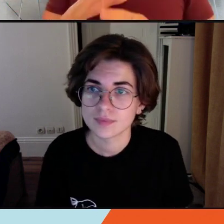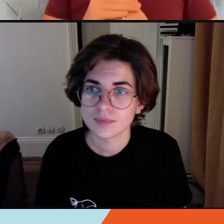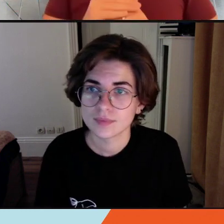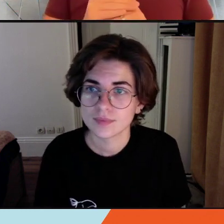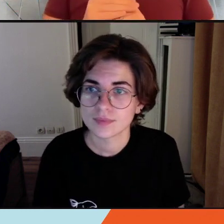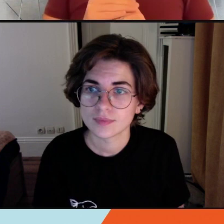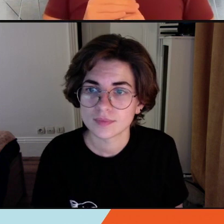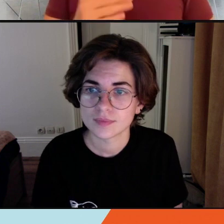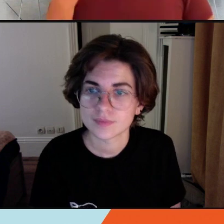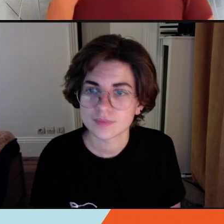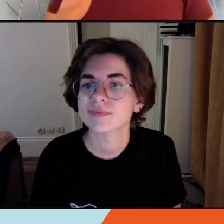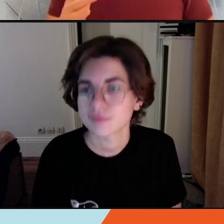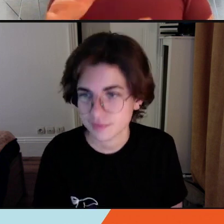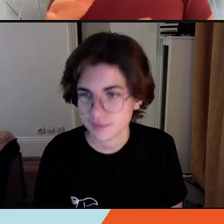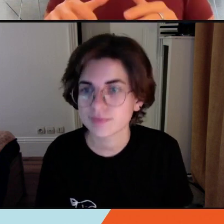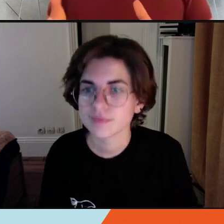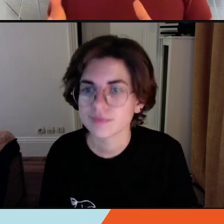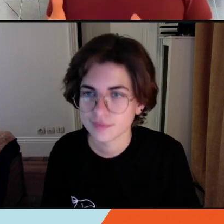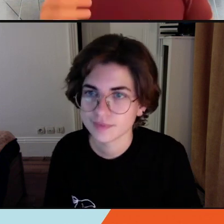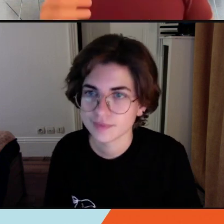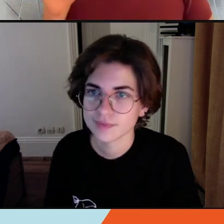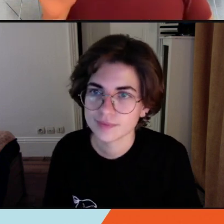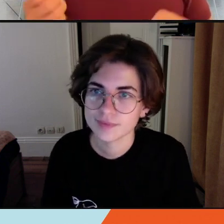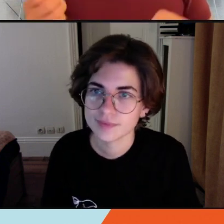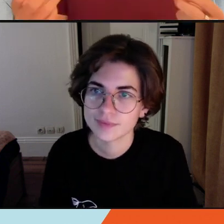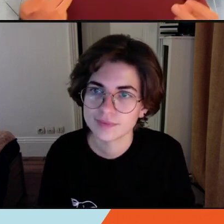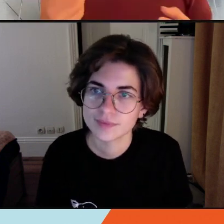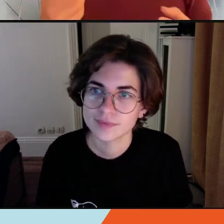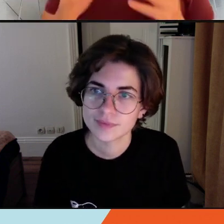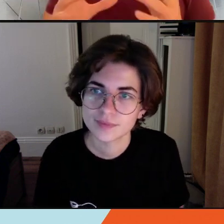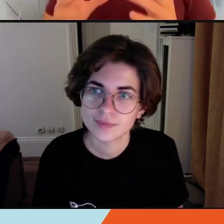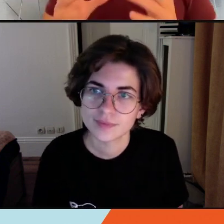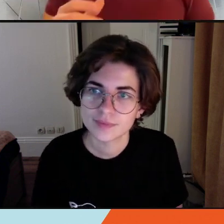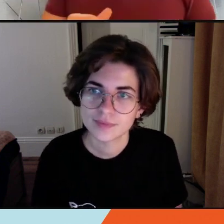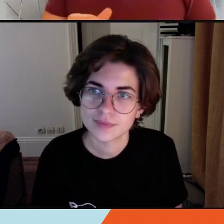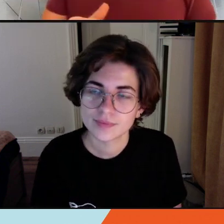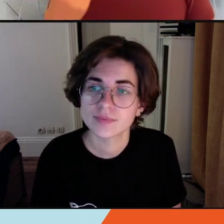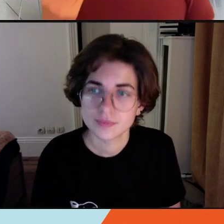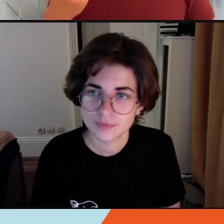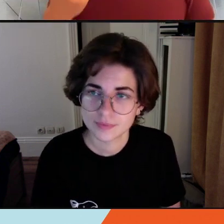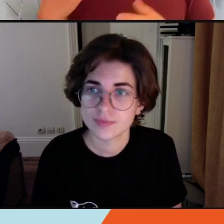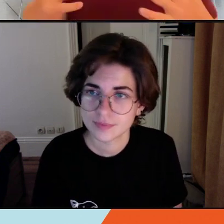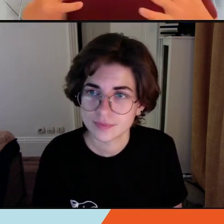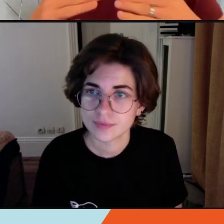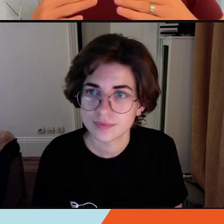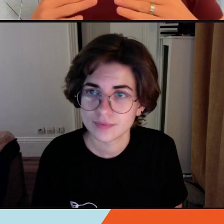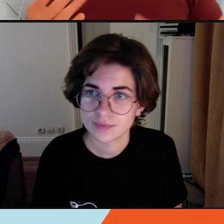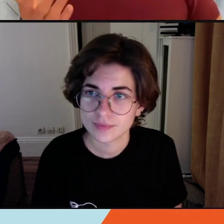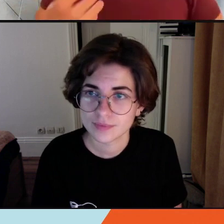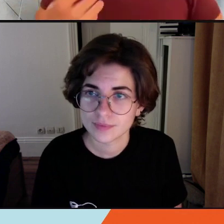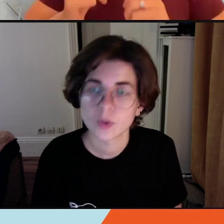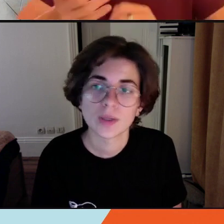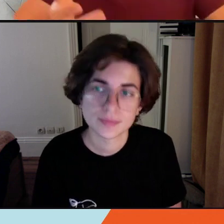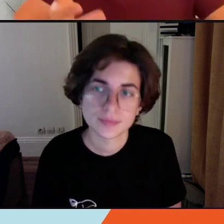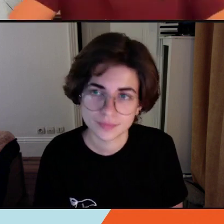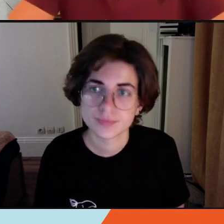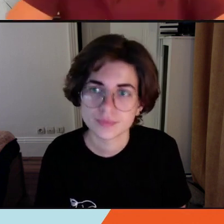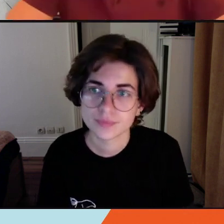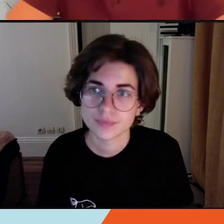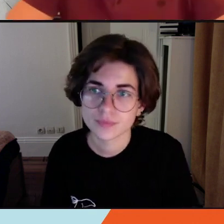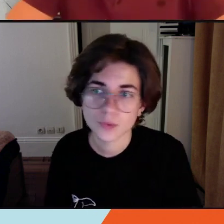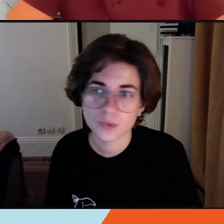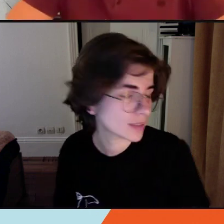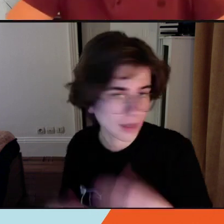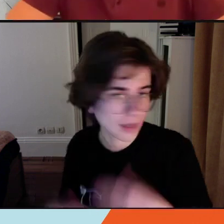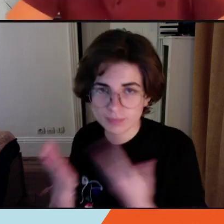sécurité. Tu sais que ça va marcher. Ça peut créer la conversation, donner une bonne base. Voilà, on parle de ça. Oui, c'est